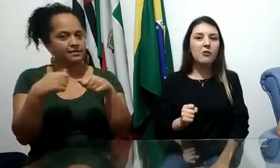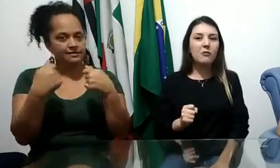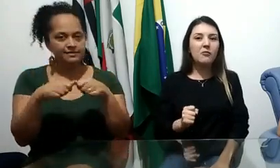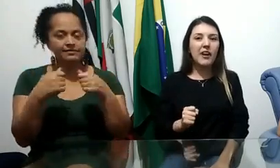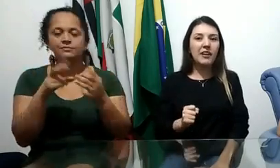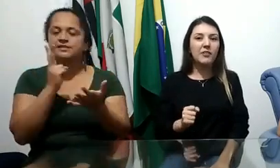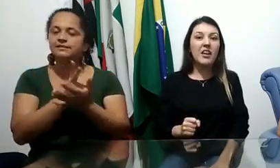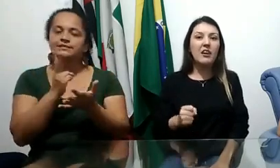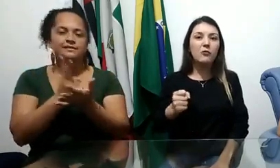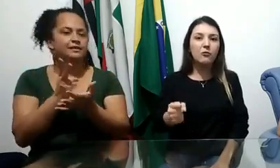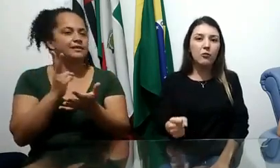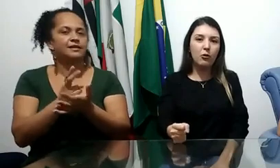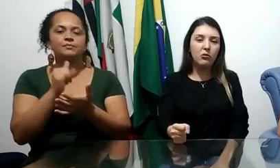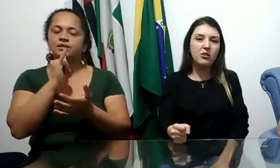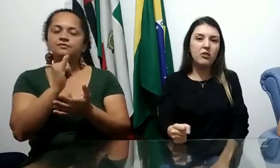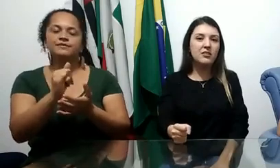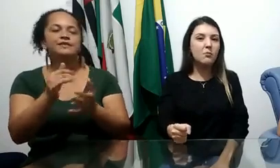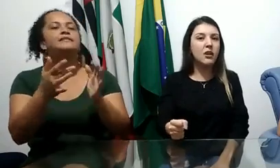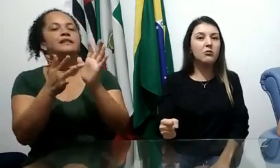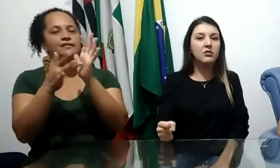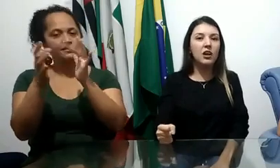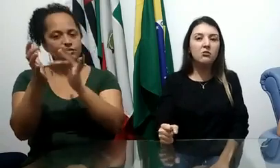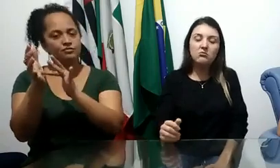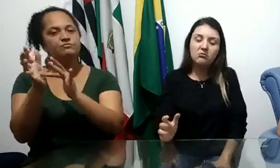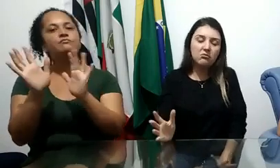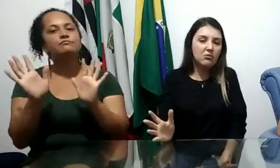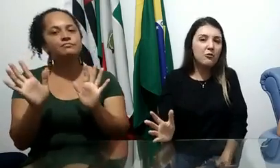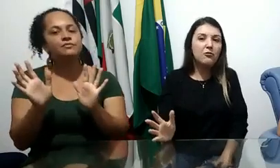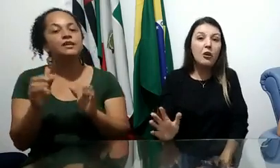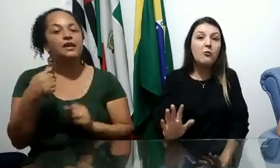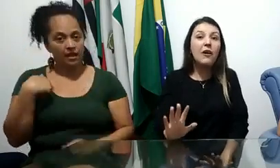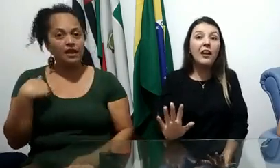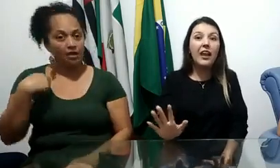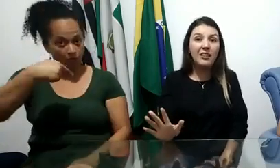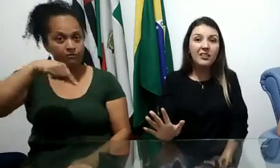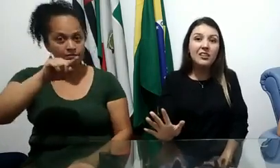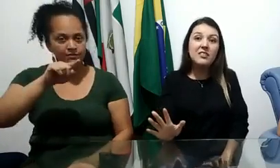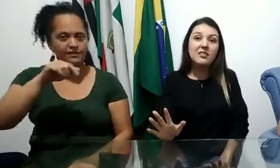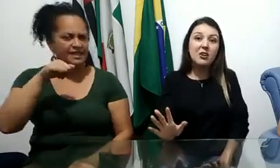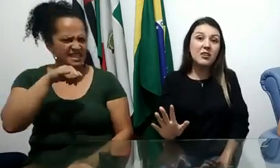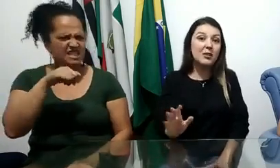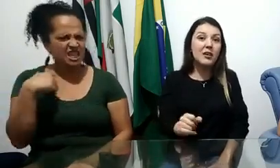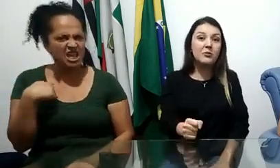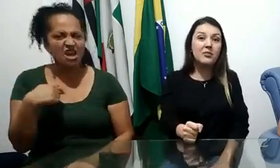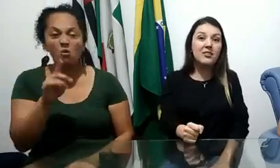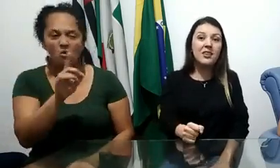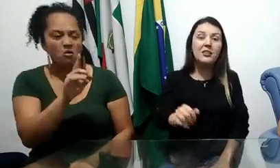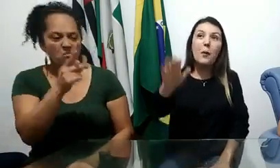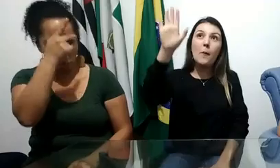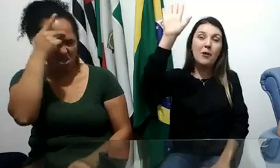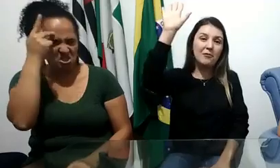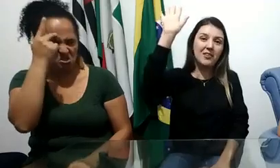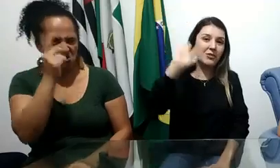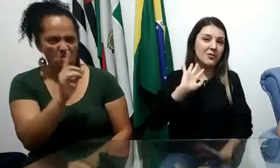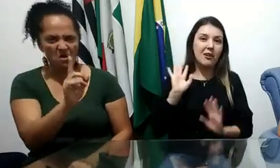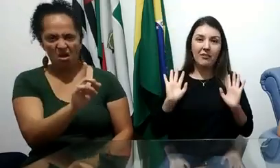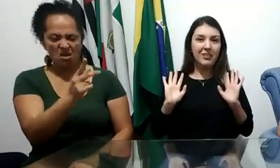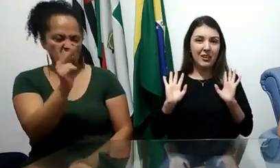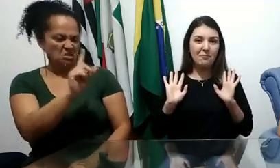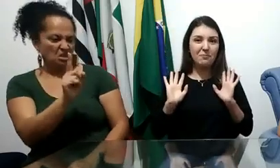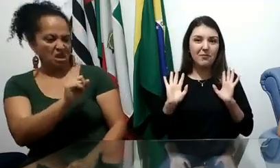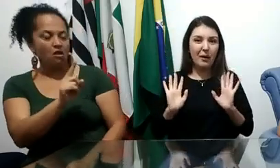se acovarda, fala, eu vou, se eu receber um não, eu falei. Se eu receber um sim, uma festa no